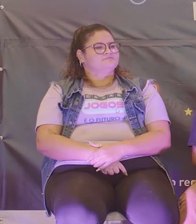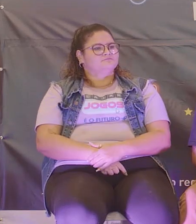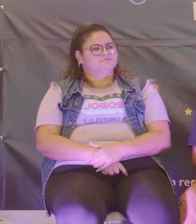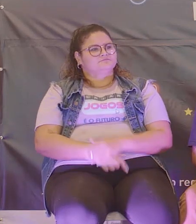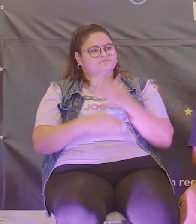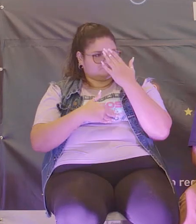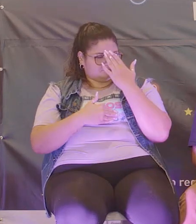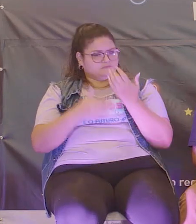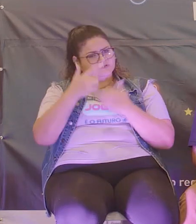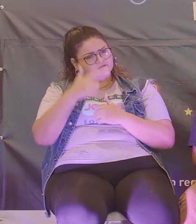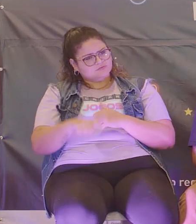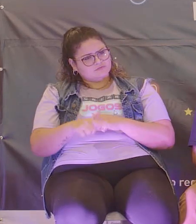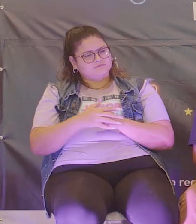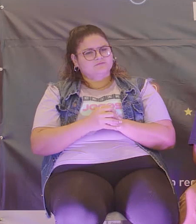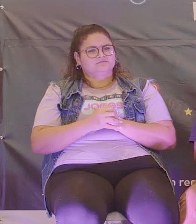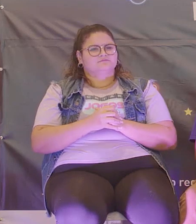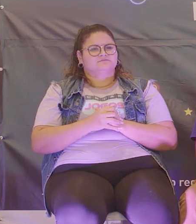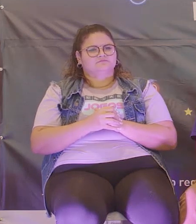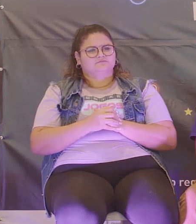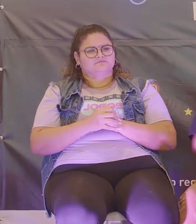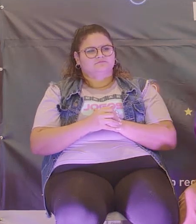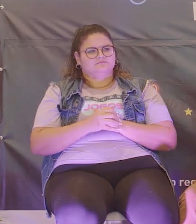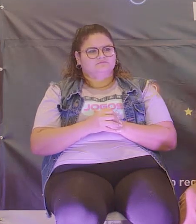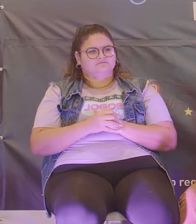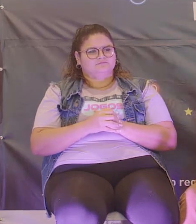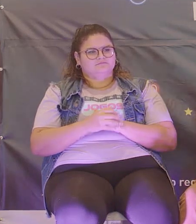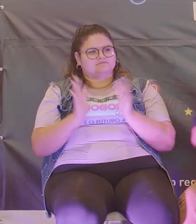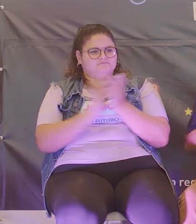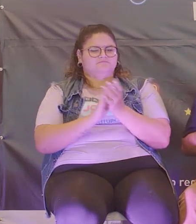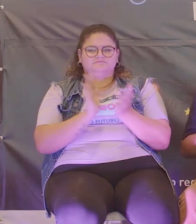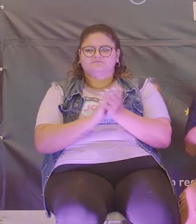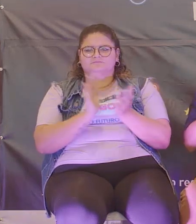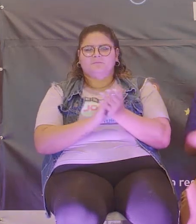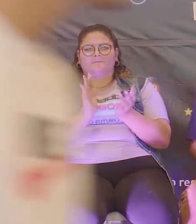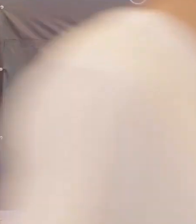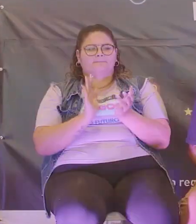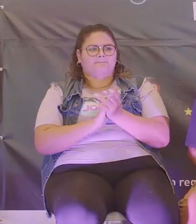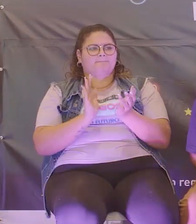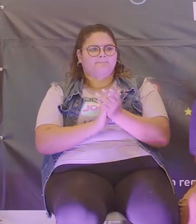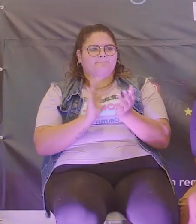obrigado mais uma vez. Pode contar conosco sempre. Valeu? Tamo junto. Obrigado.